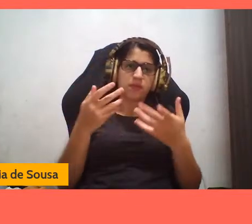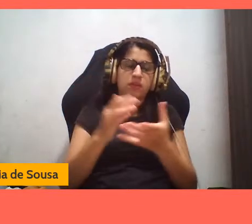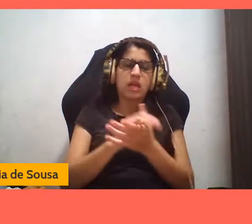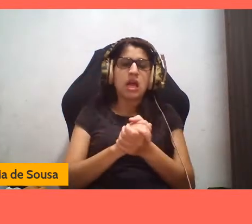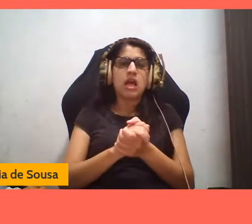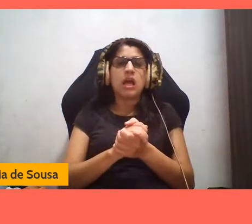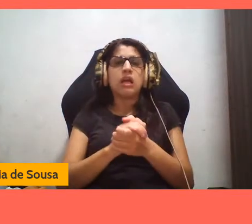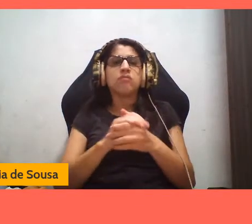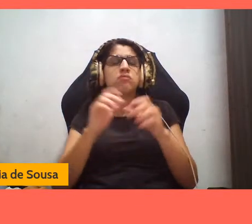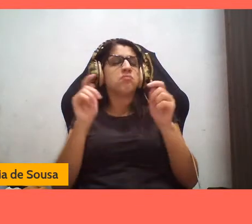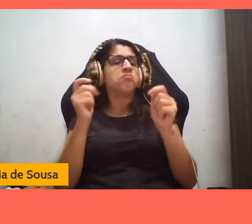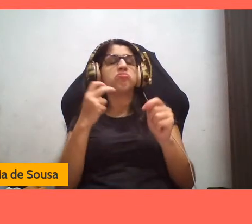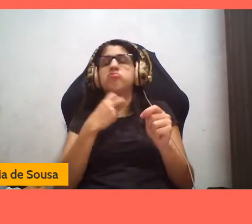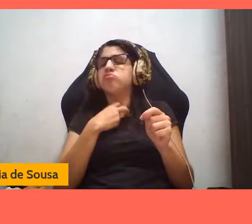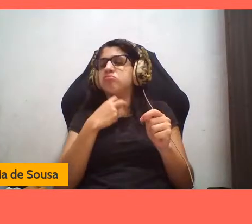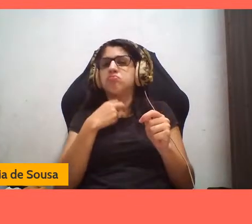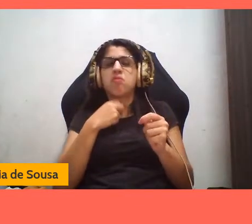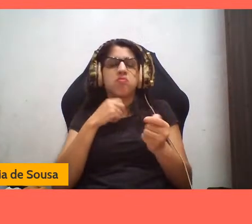bens privados.